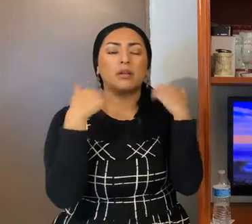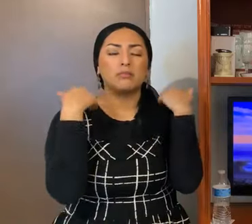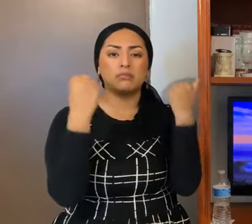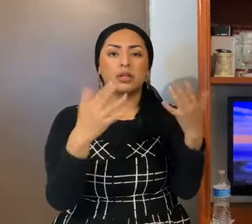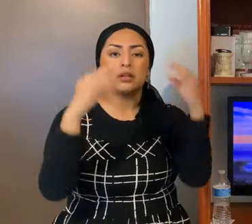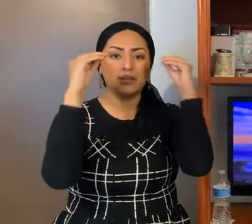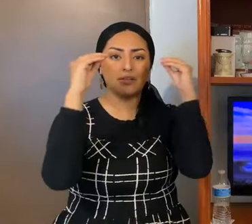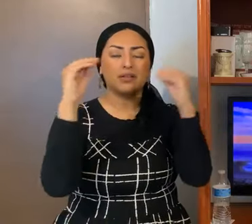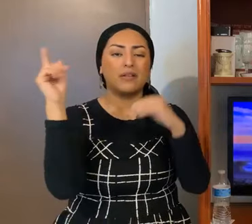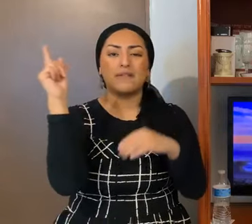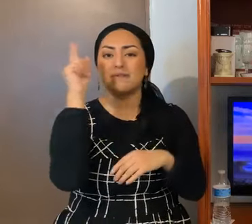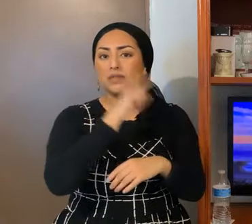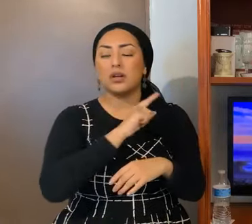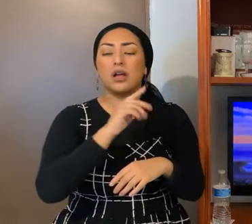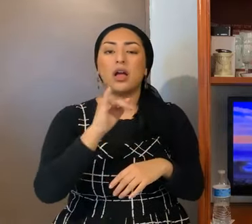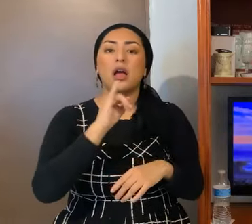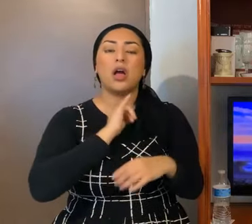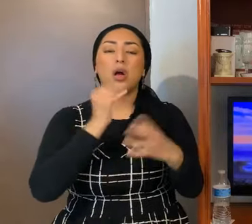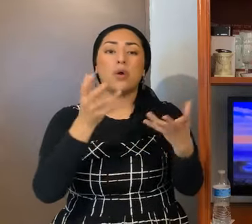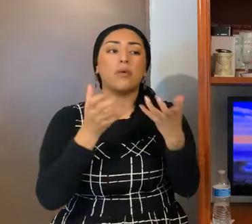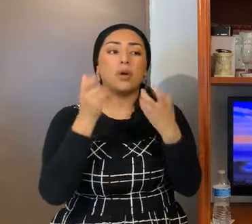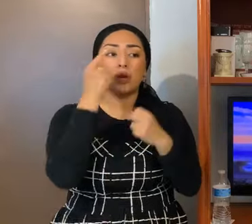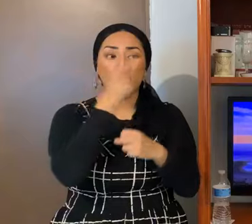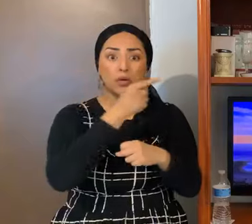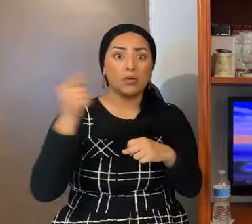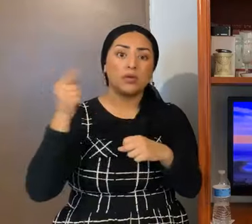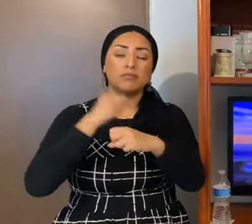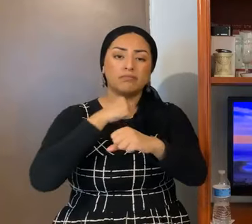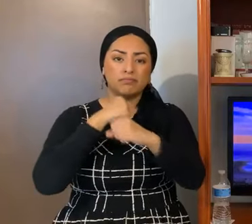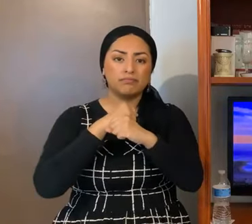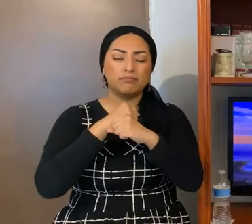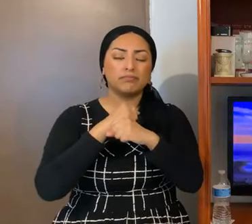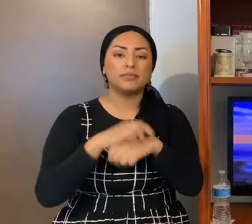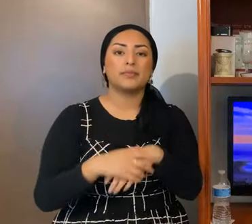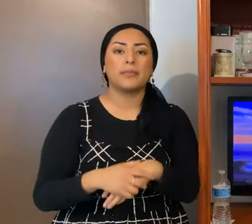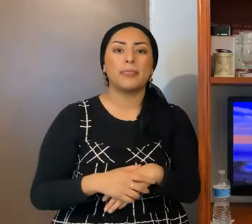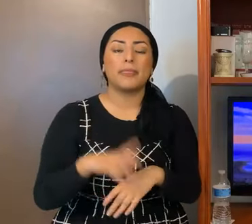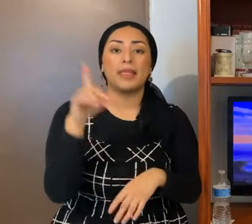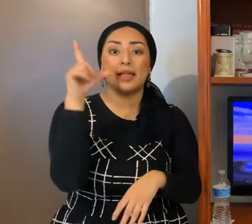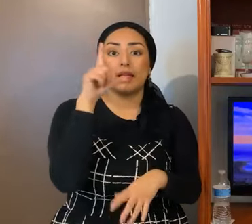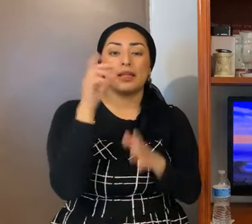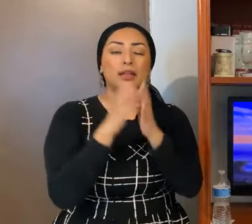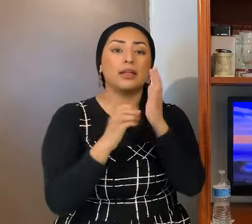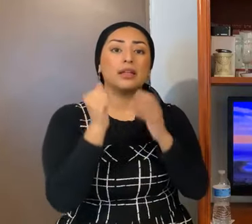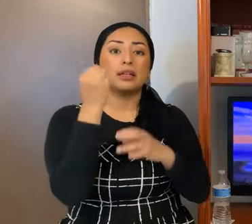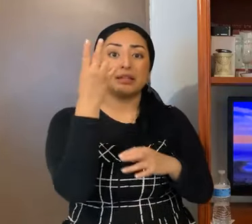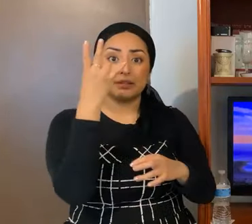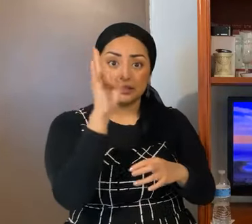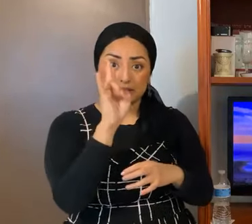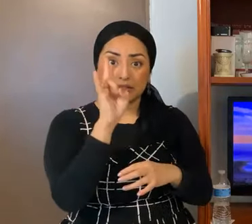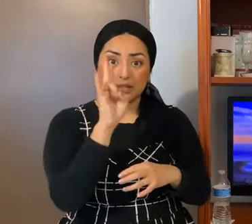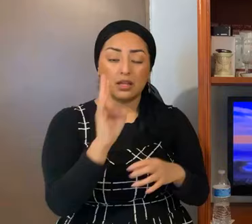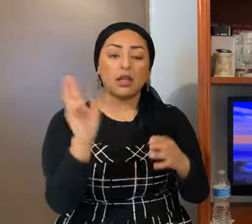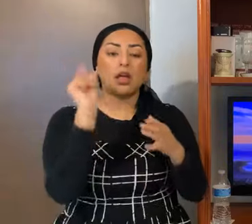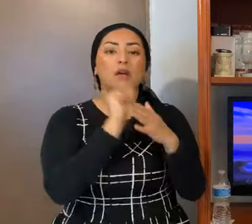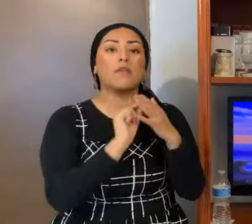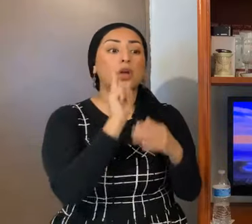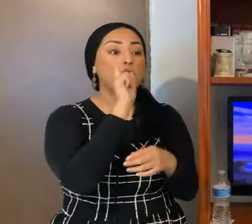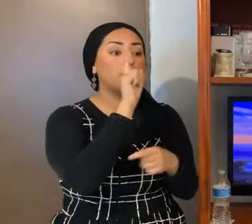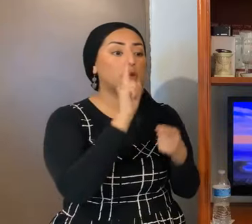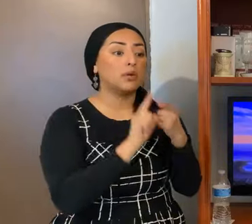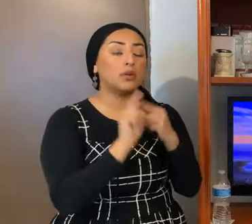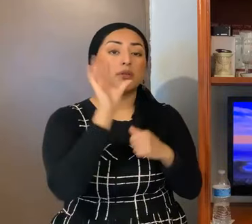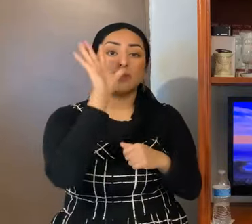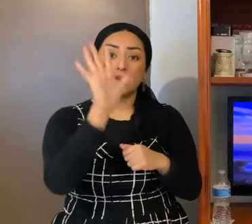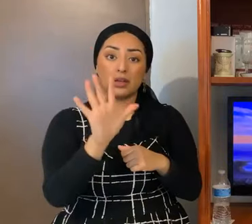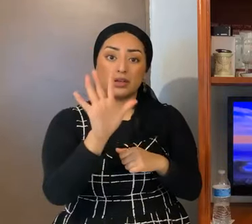muchas doctrinas falsas y yo quiero que ustedes estén protegidos y cuidados. Levítico 17, verso del 1 al